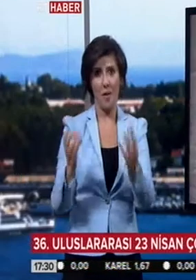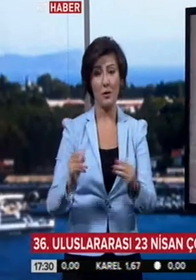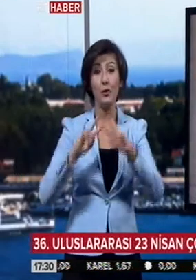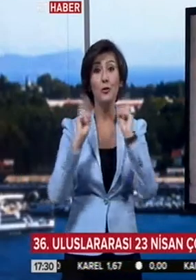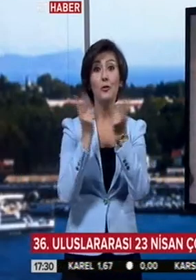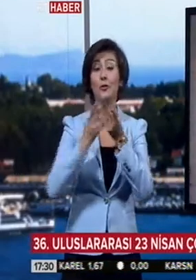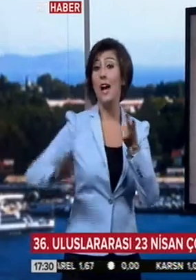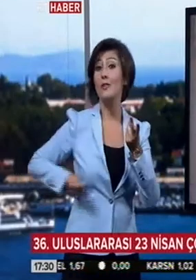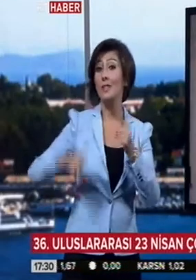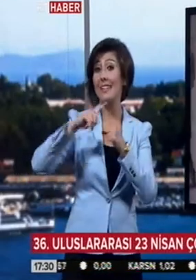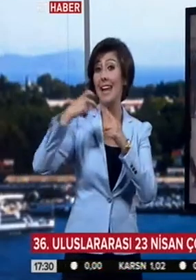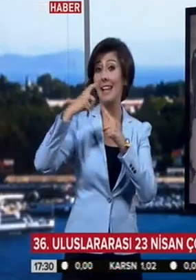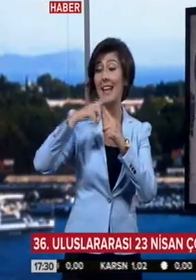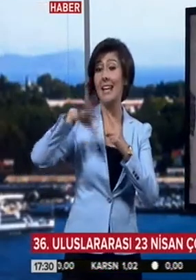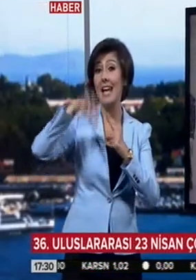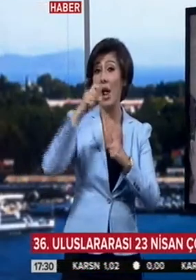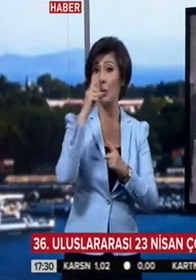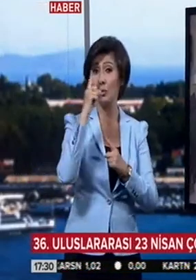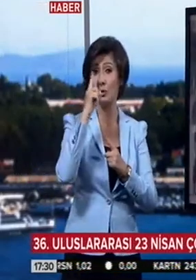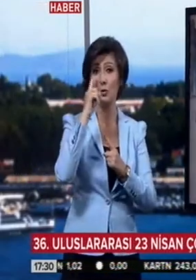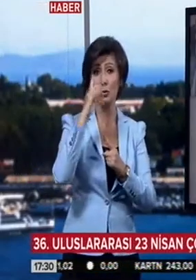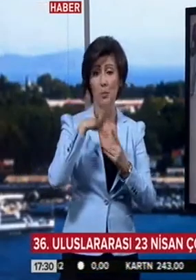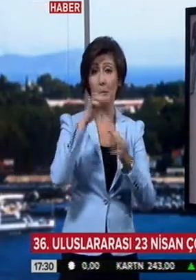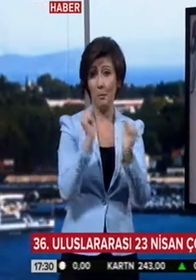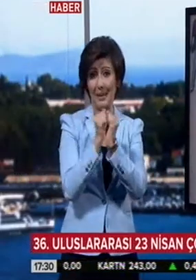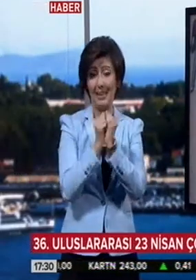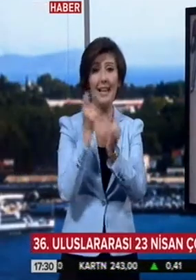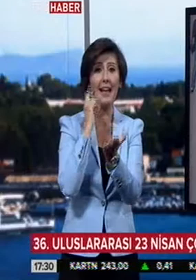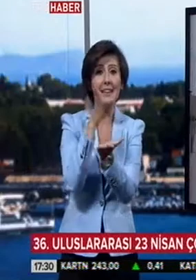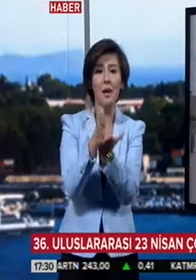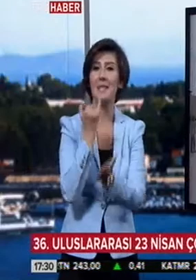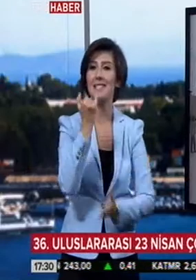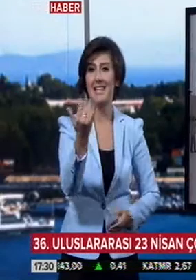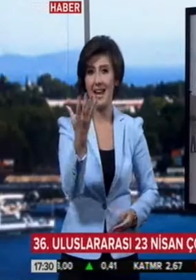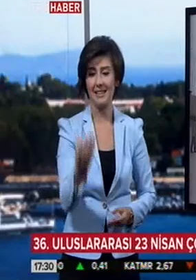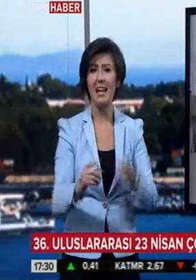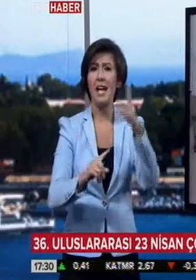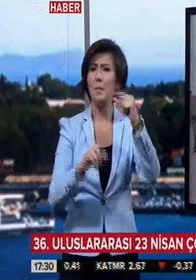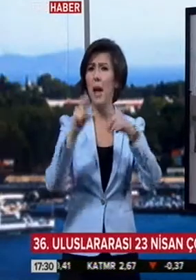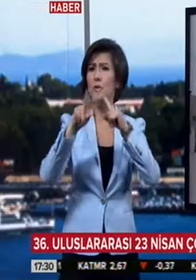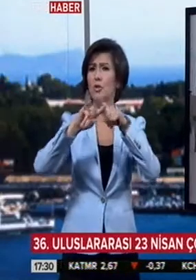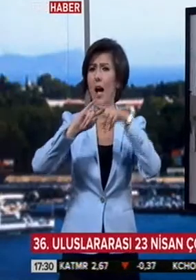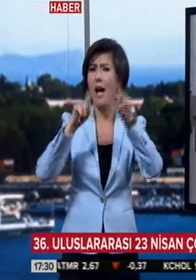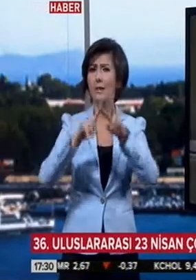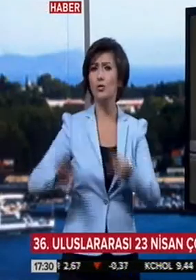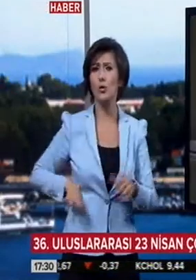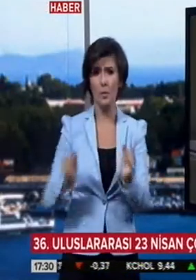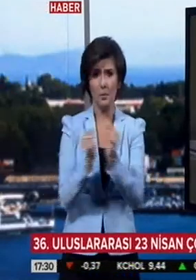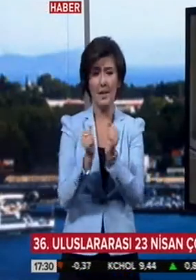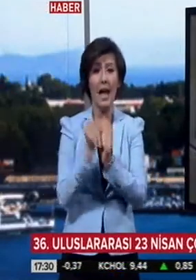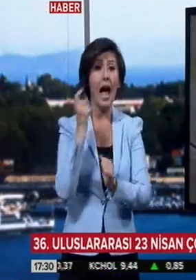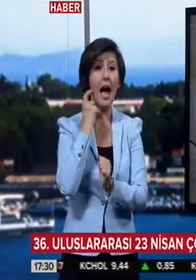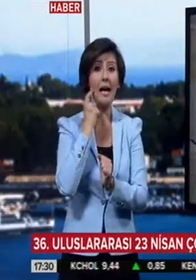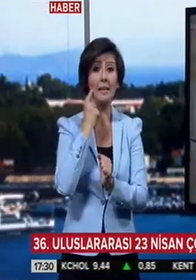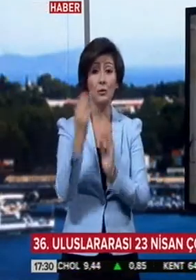ediyor. Dünya Çocukları TRT Genel Müdürü İbrahim Şahin'le birlikte Anıtkabir'i ziyaret etti. İbrahim Şahin çocuklarla